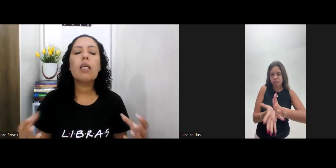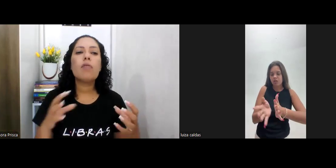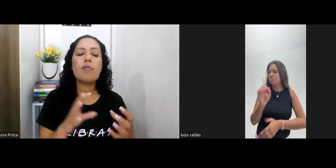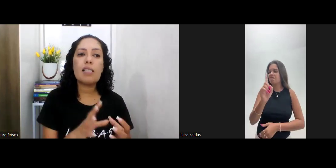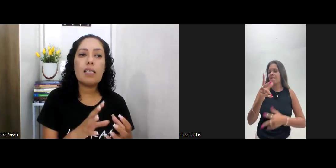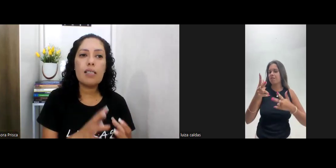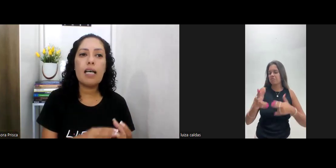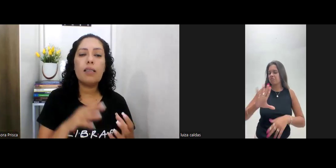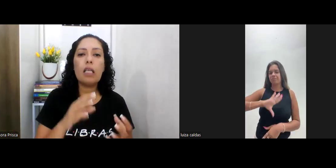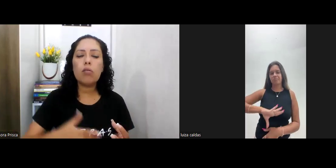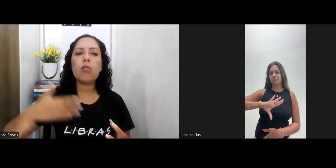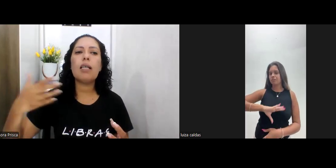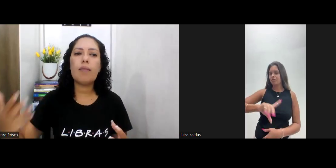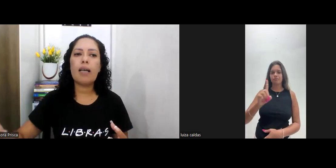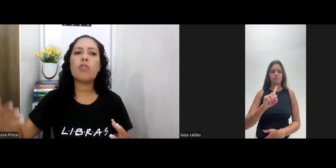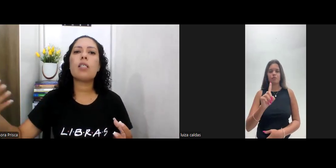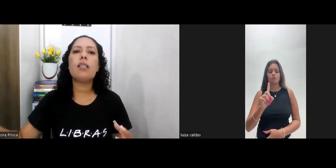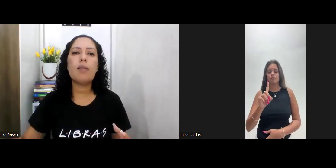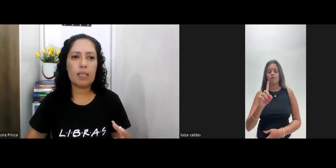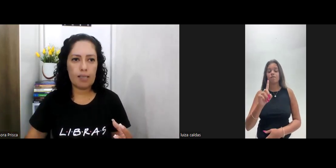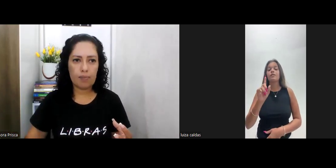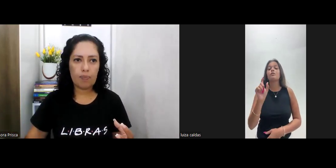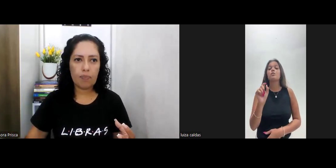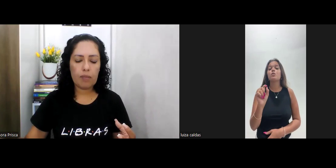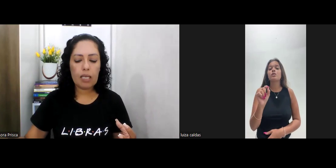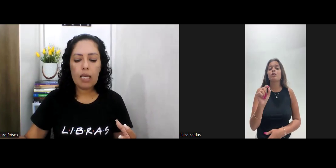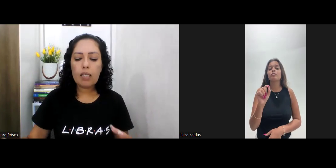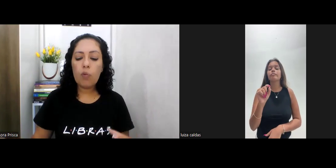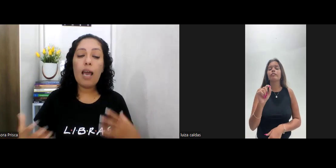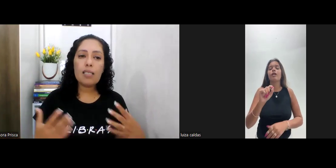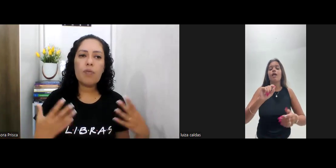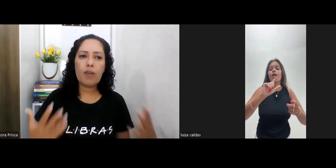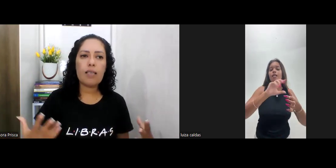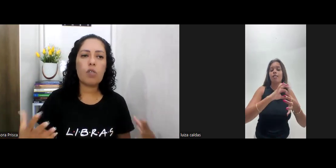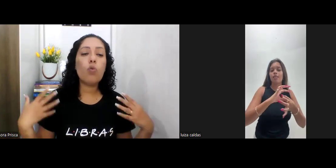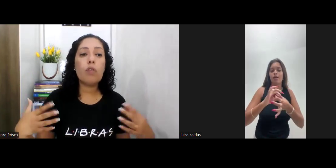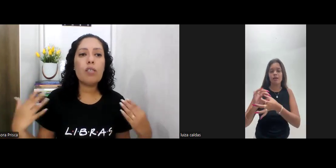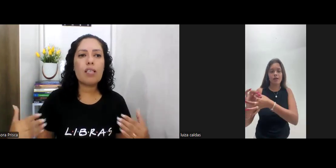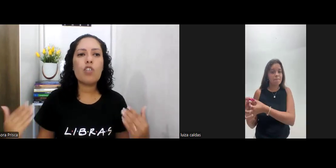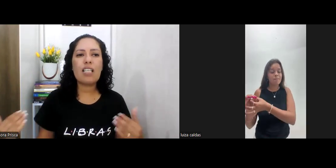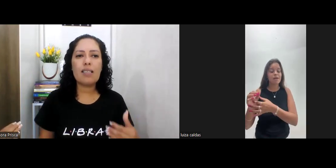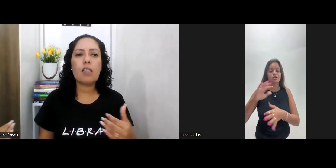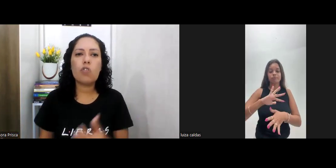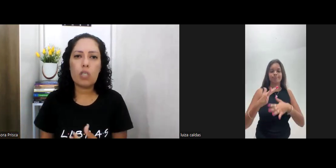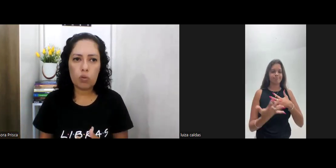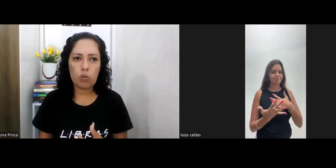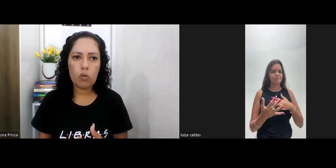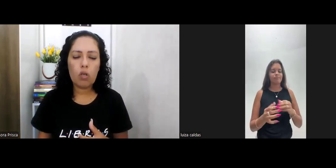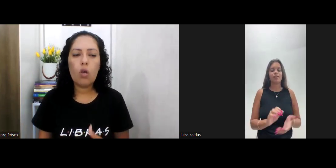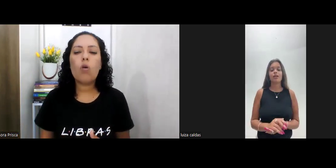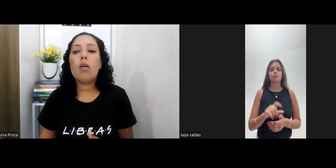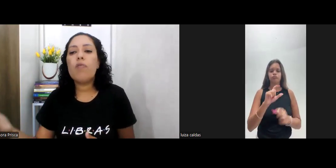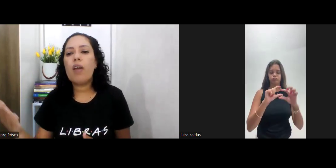tá? Você vai sinalizar dentro da gramática da Libras. Então, essa frase, o que você está